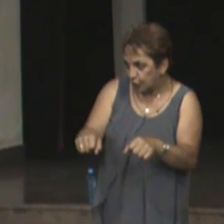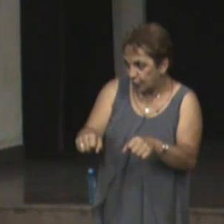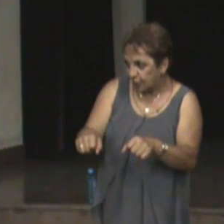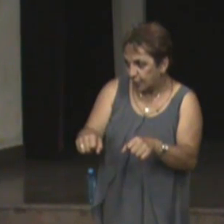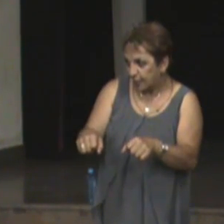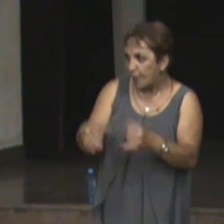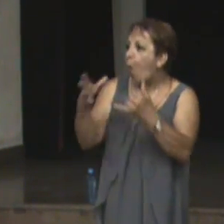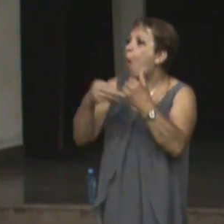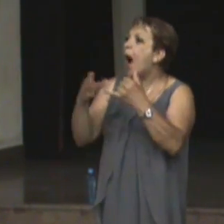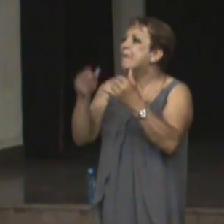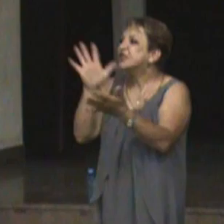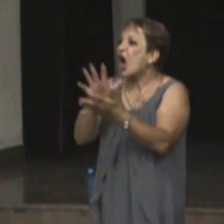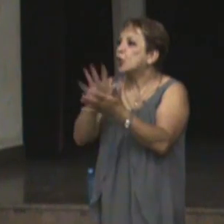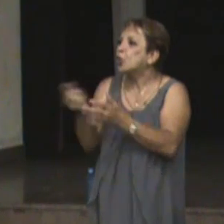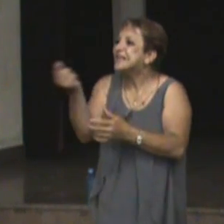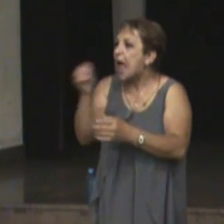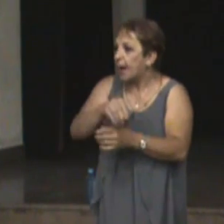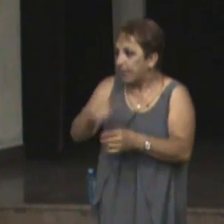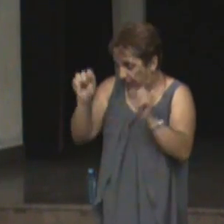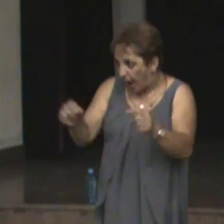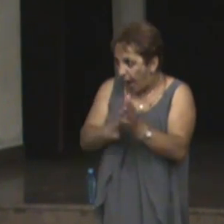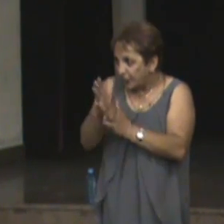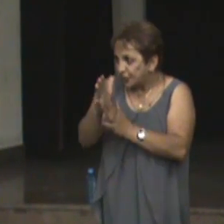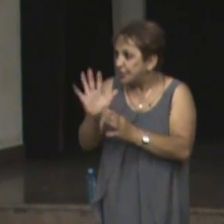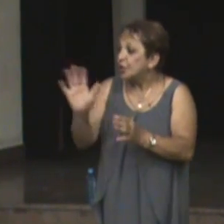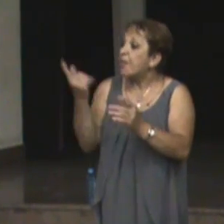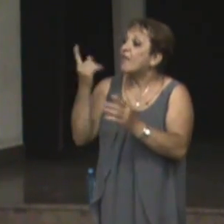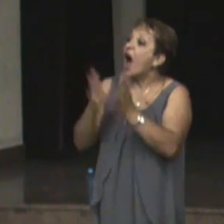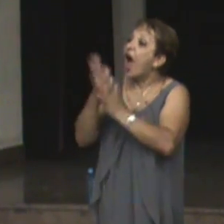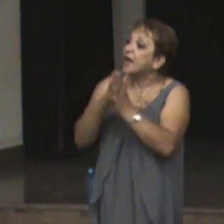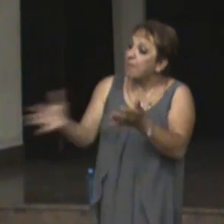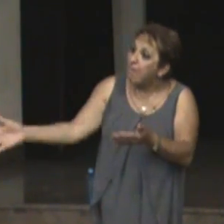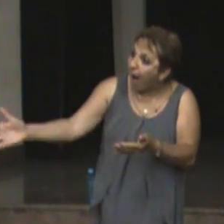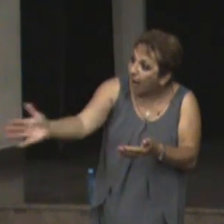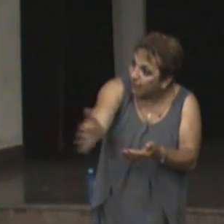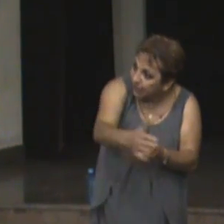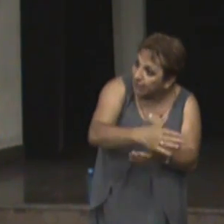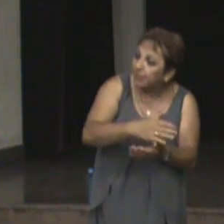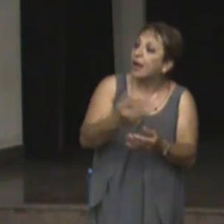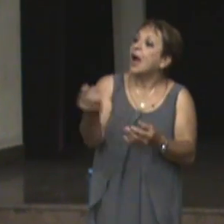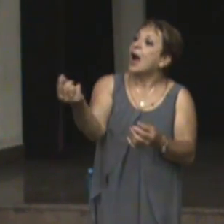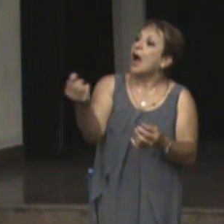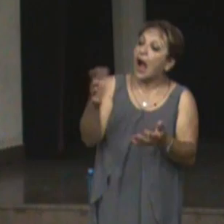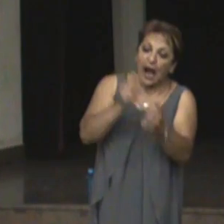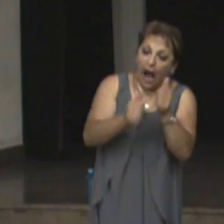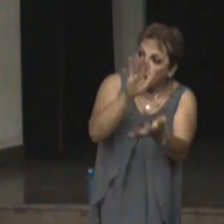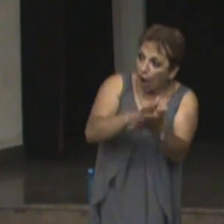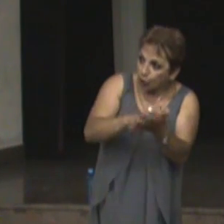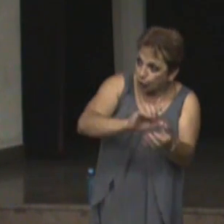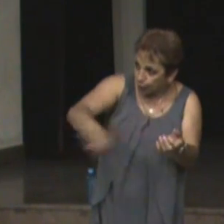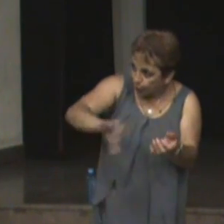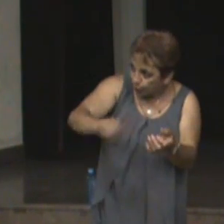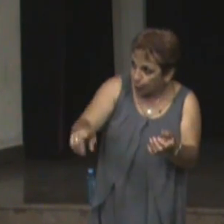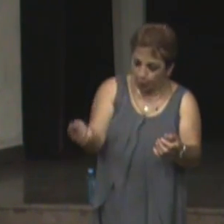որպես կանոն հաճախ մենք գտնում ենք տարբեր տեսակի տխուր հոգեվիճակների մեջ, մանավանդ